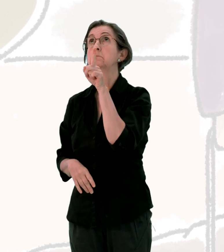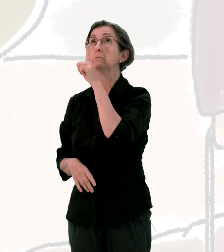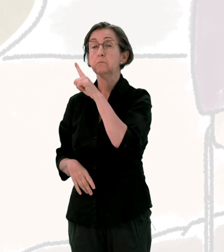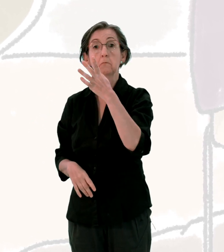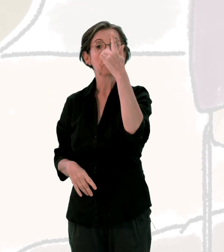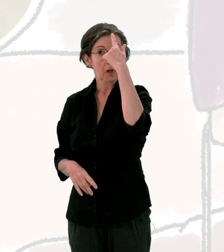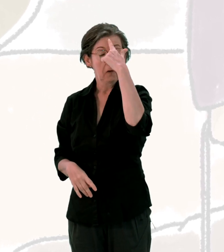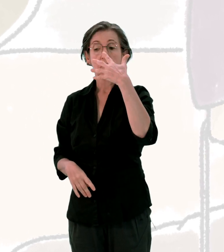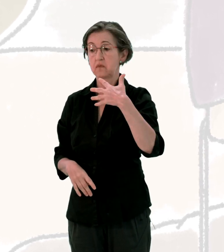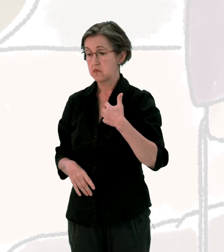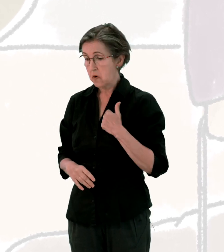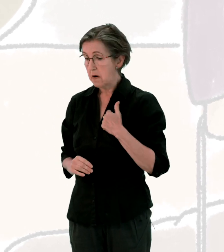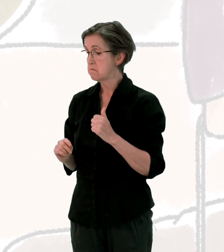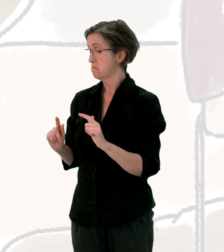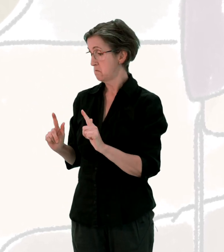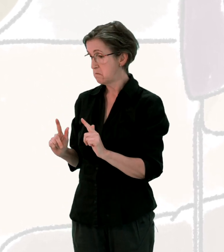Quand Jésus voit leur foi,